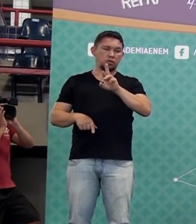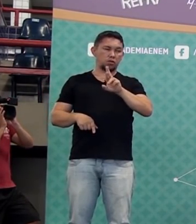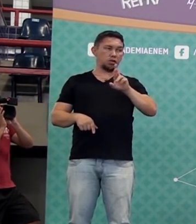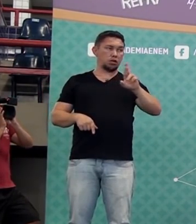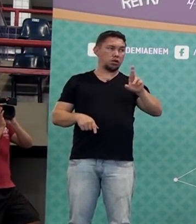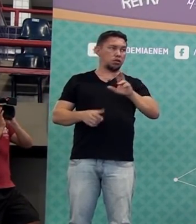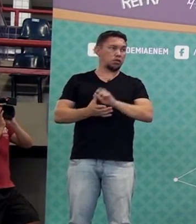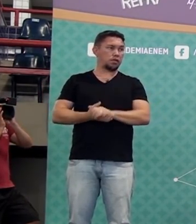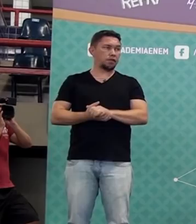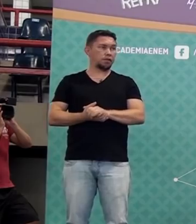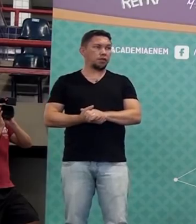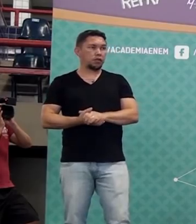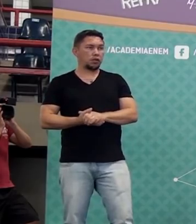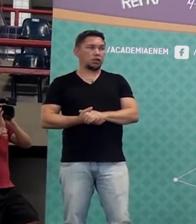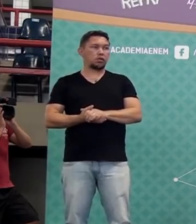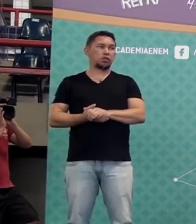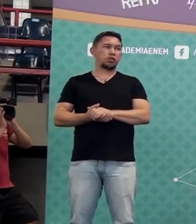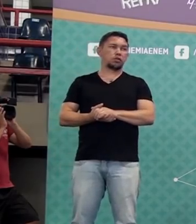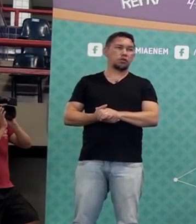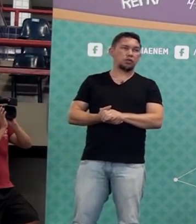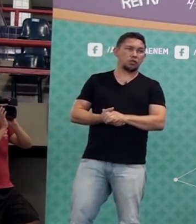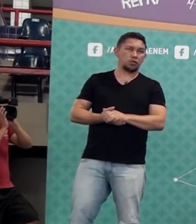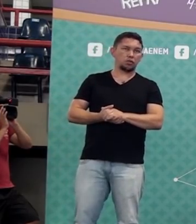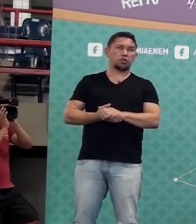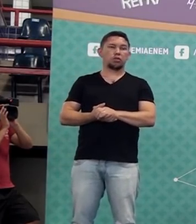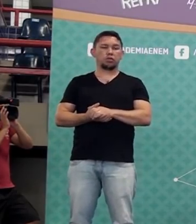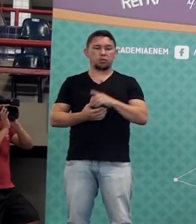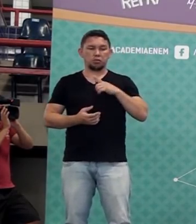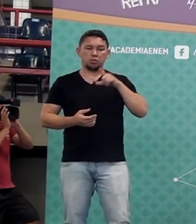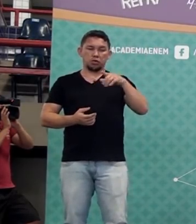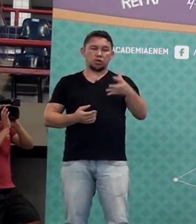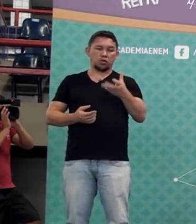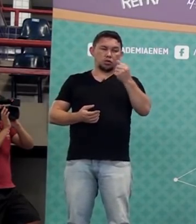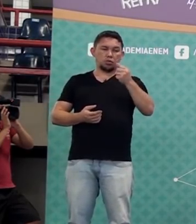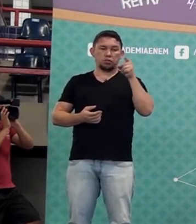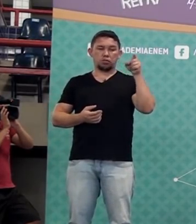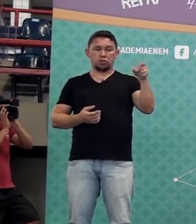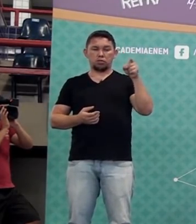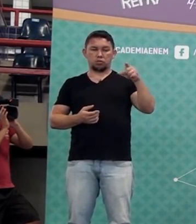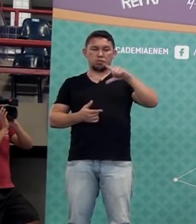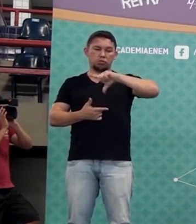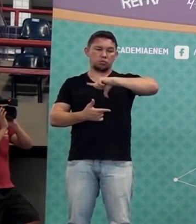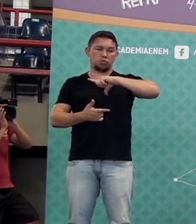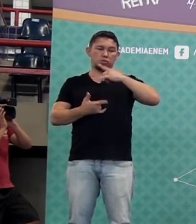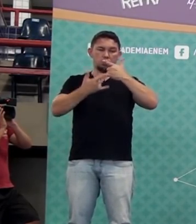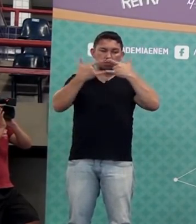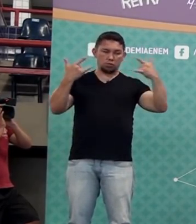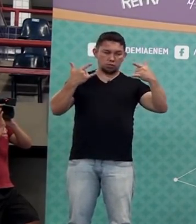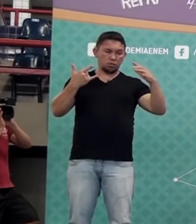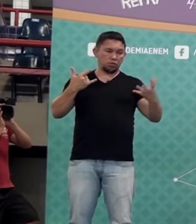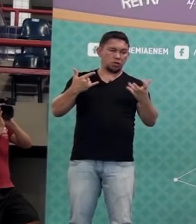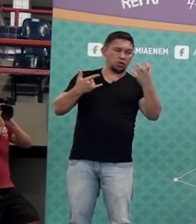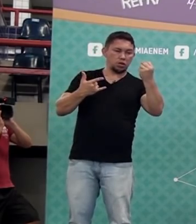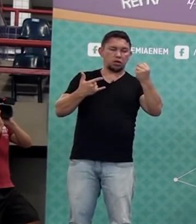diz: a Revolução de Outubro salvou o capitalismo na guerra e salvou o capitalismo na paz. Por que